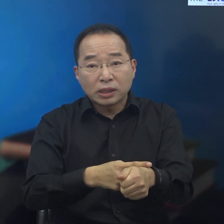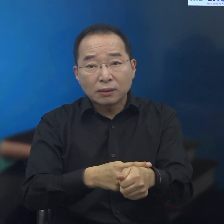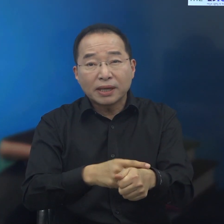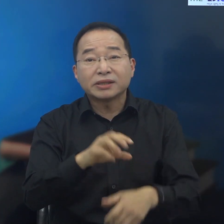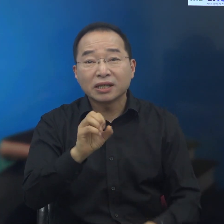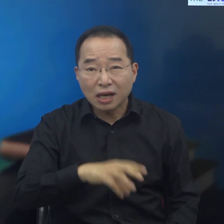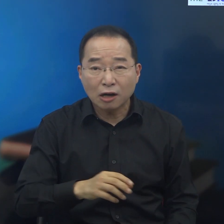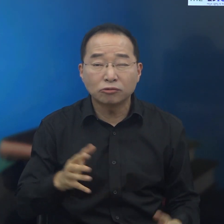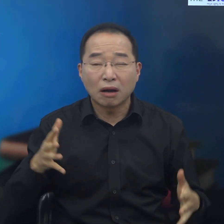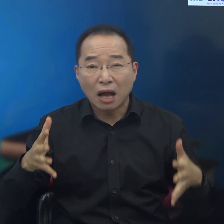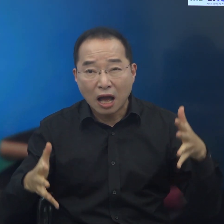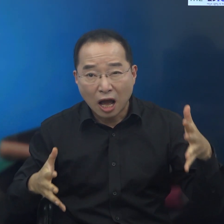많이 생략하고